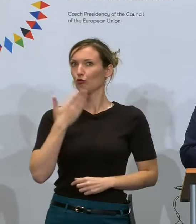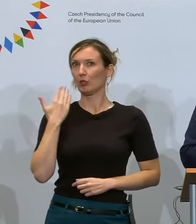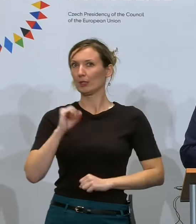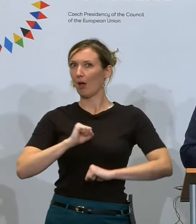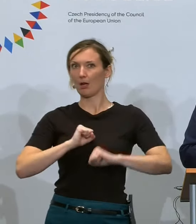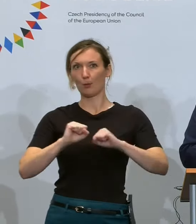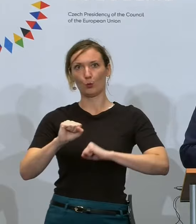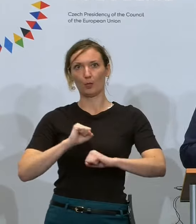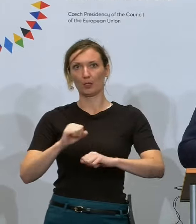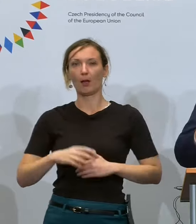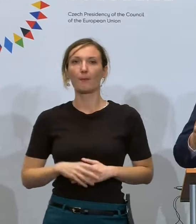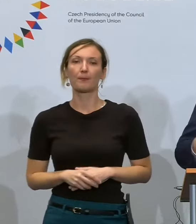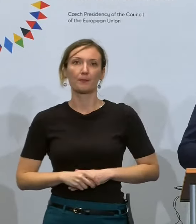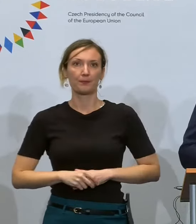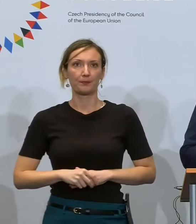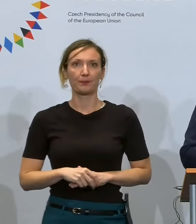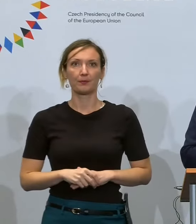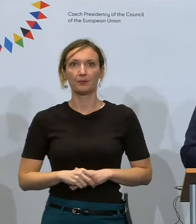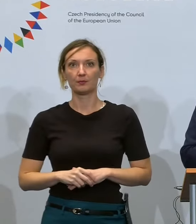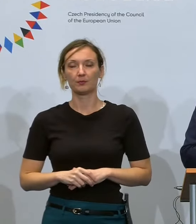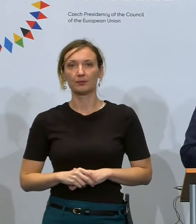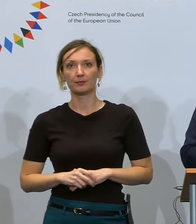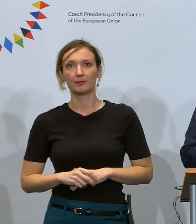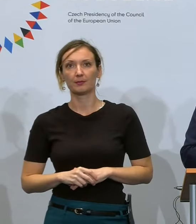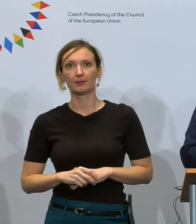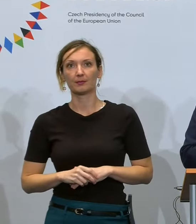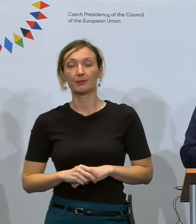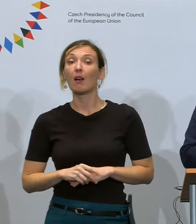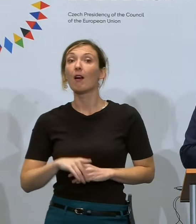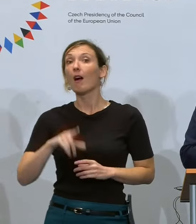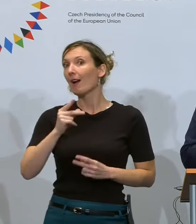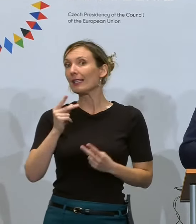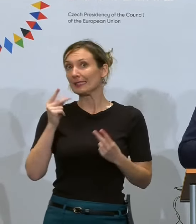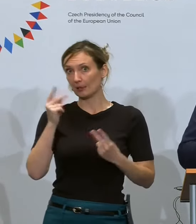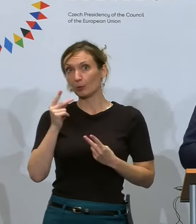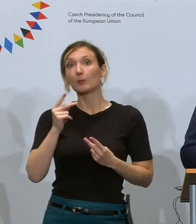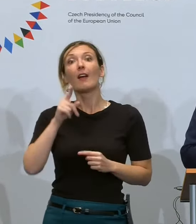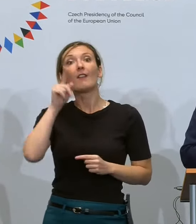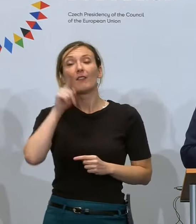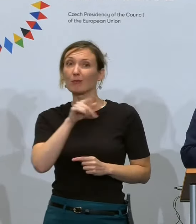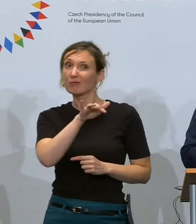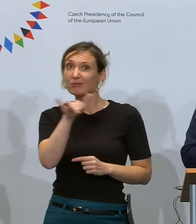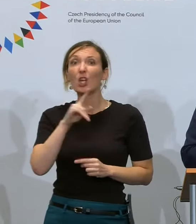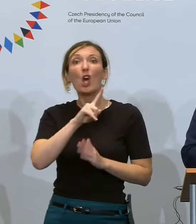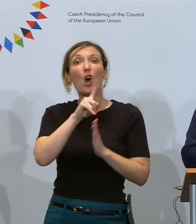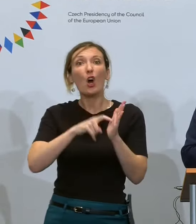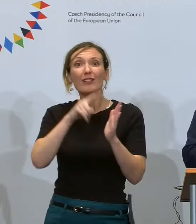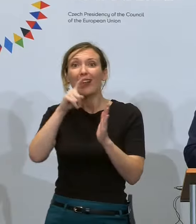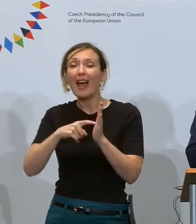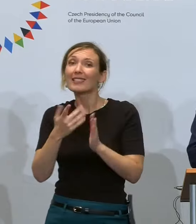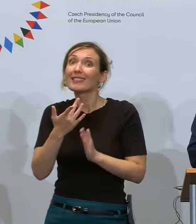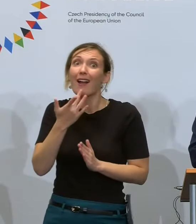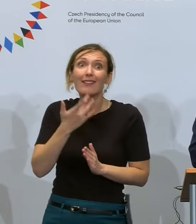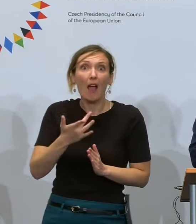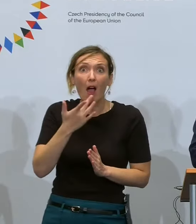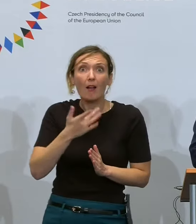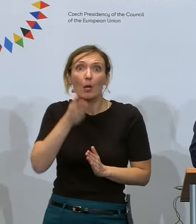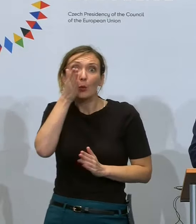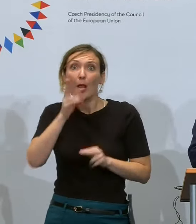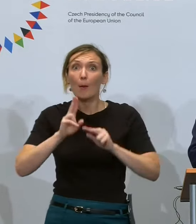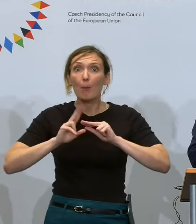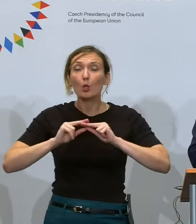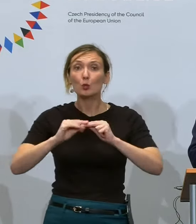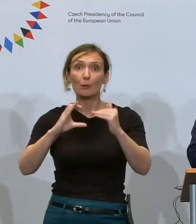já samozřejmě vnímám, že je zde celá řada otázek, která míří k tomu, jakým způsobem se k tomu zaujme